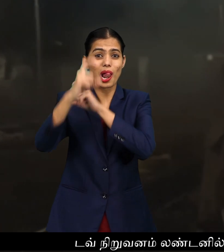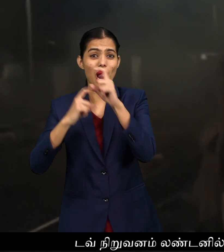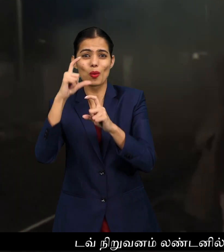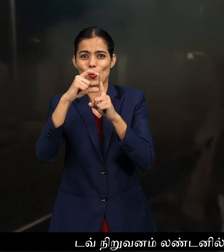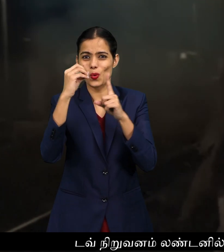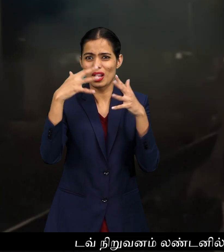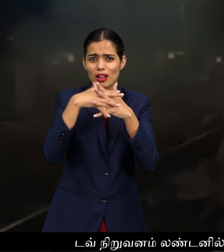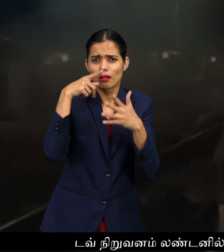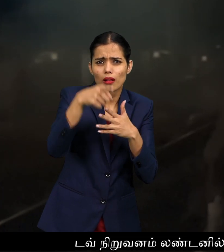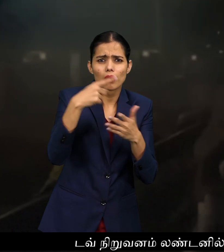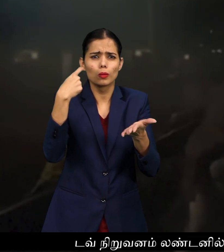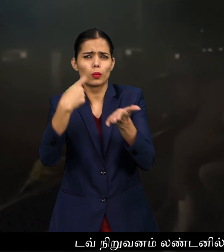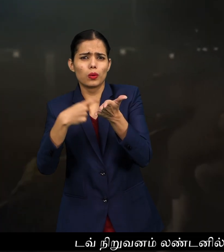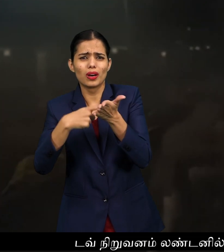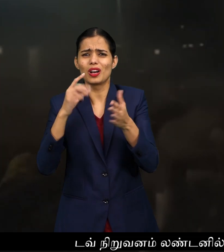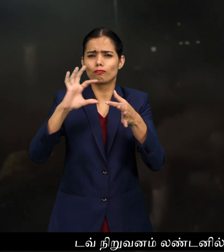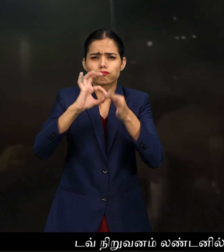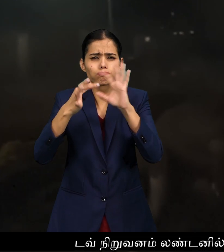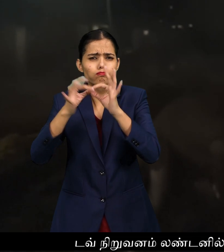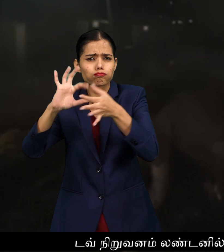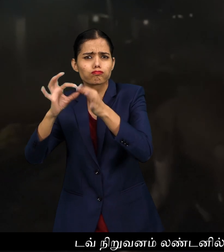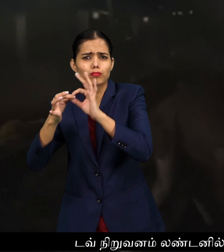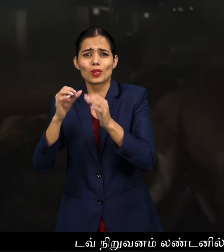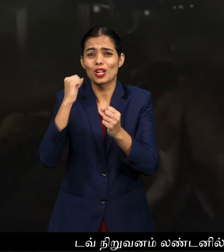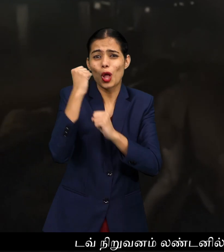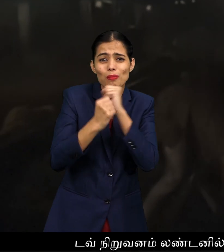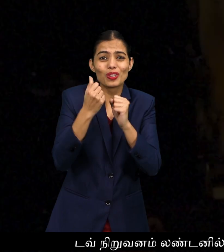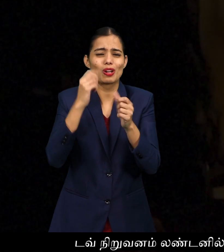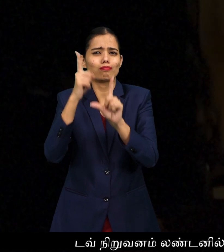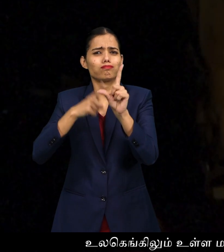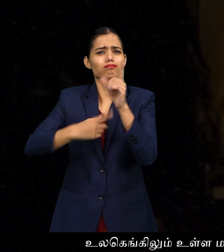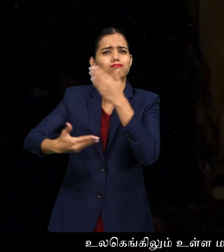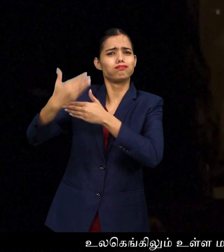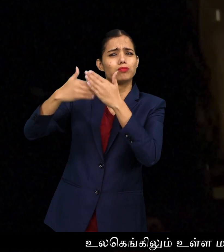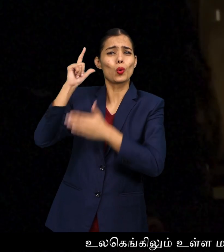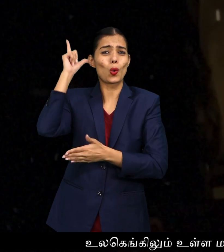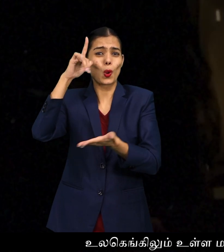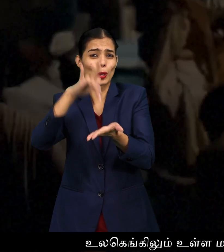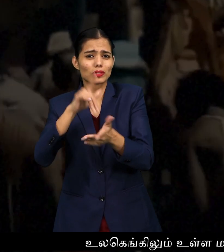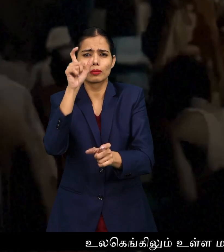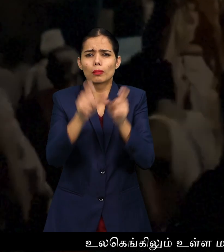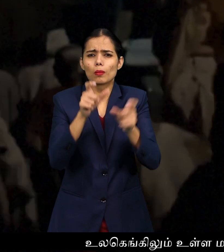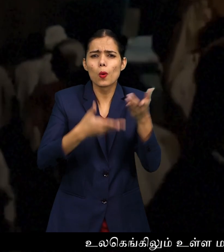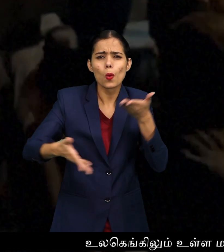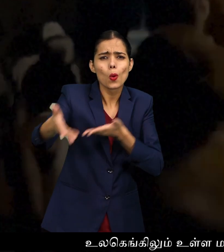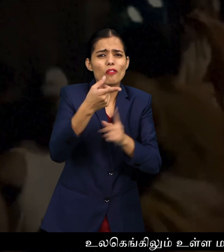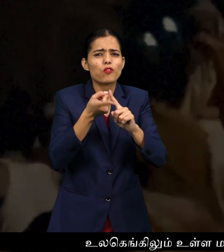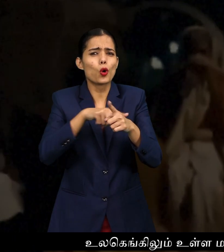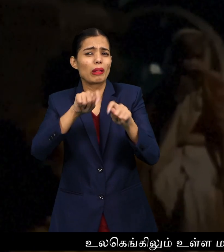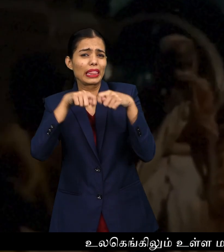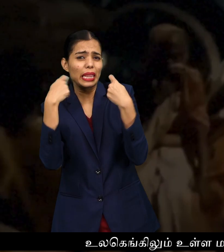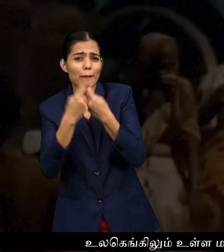டவ் நிறுவனம் லண்டனில் ஒலிம்பிக்கிற்கு நிதியுதவி செய்தபோது உலகெங்கிலும் உள்ள மக்கள்